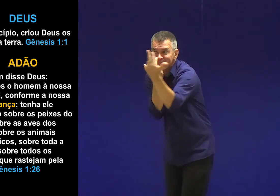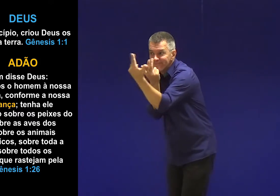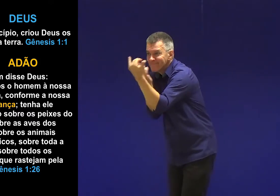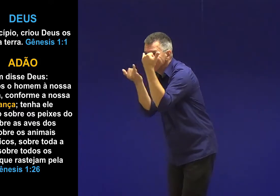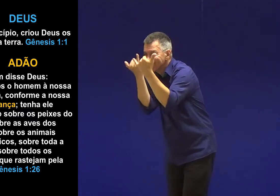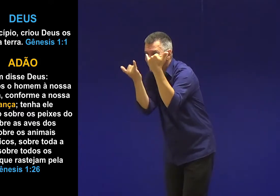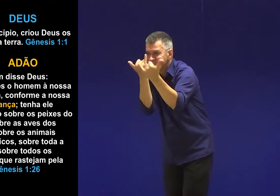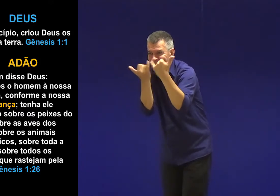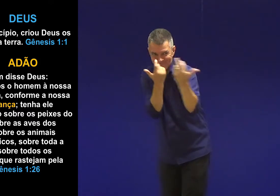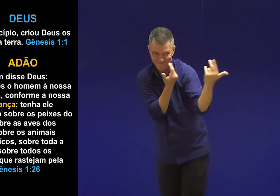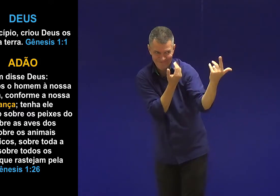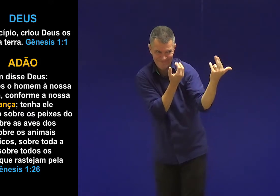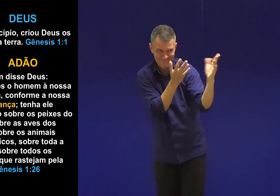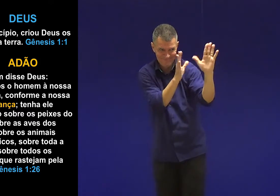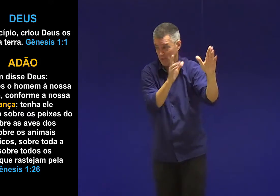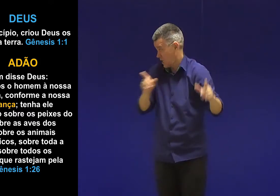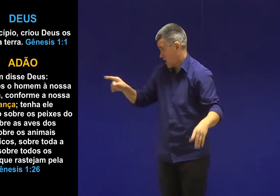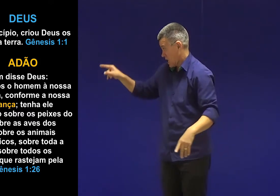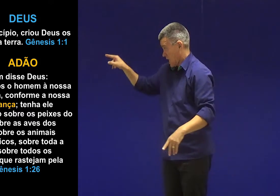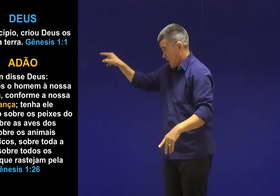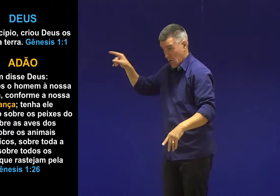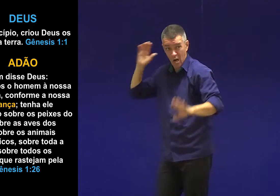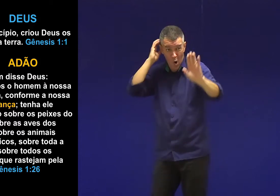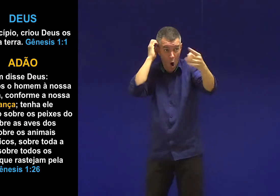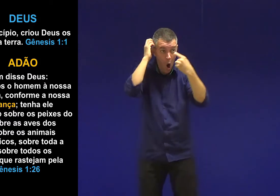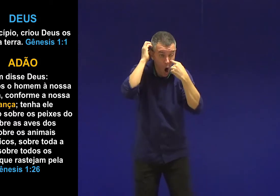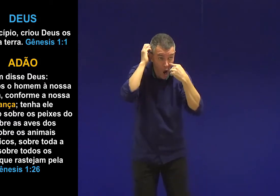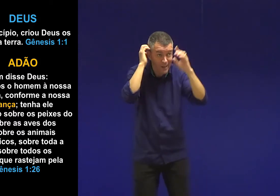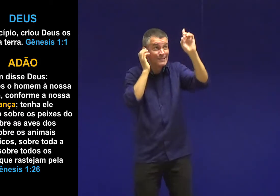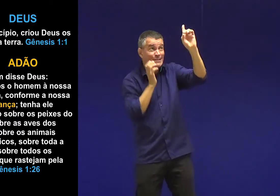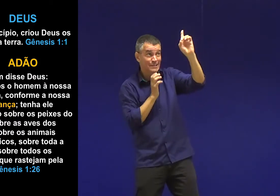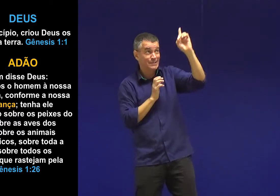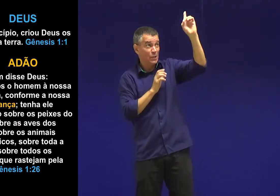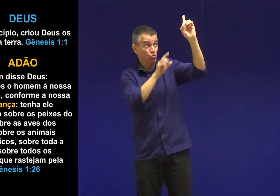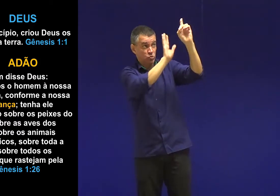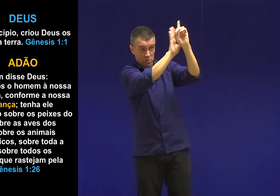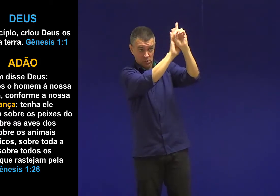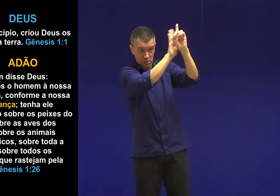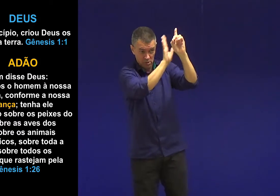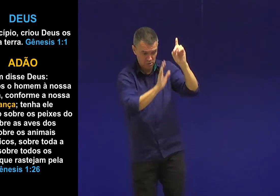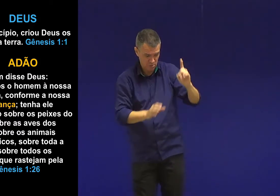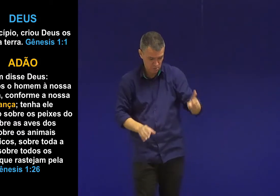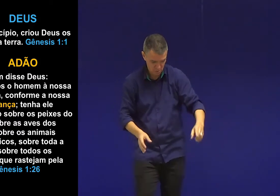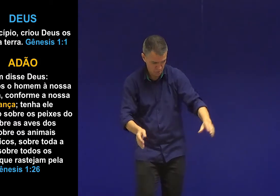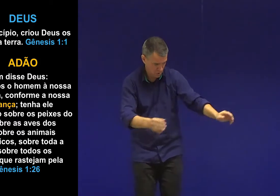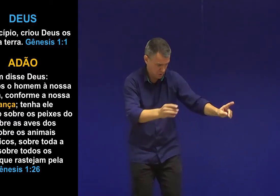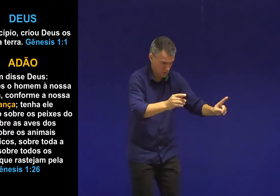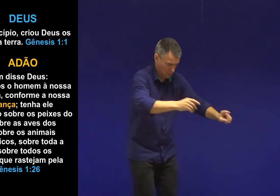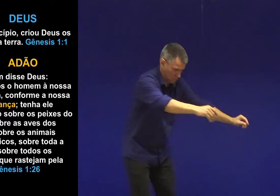palavra semelhança. Semelhança significa algo parecido, né? Alguma coisa muito igual.